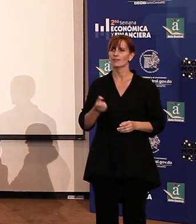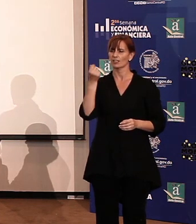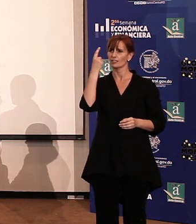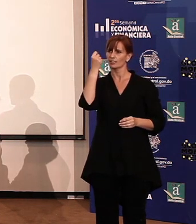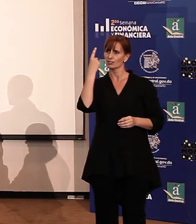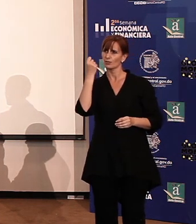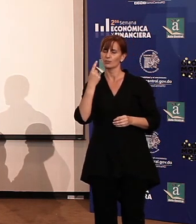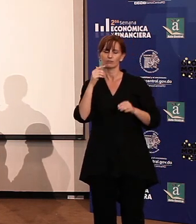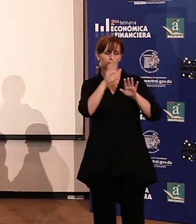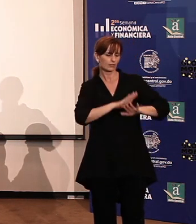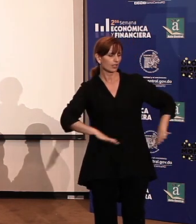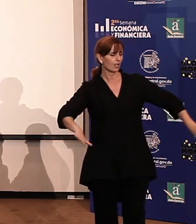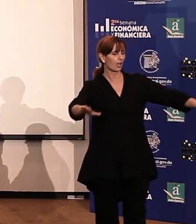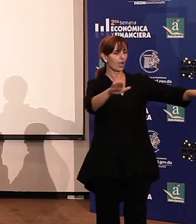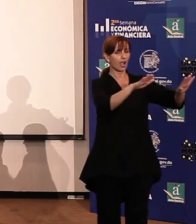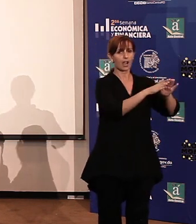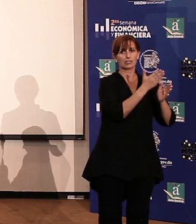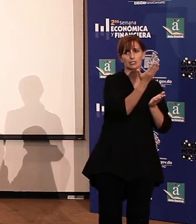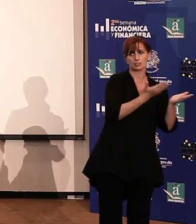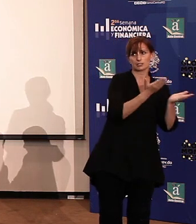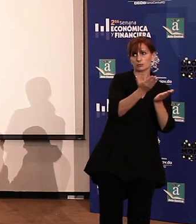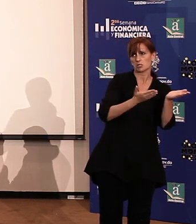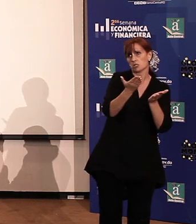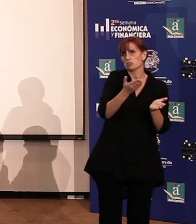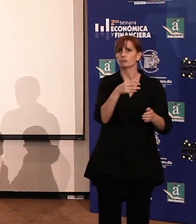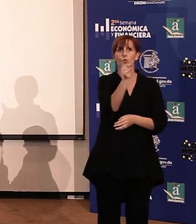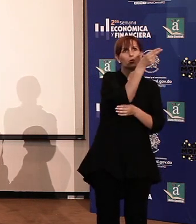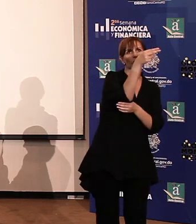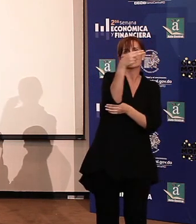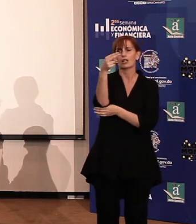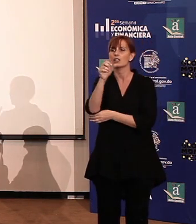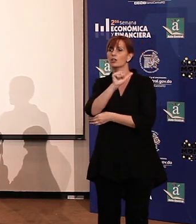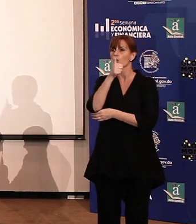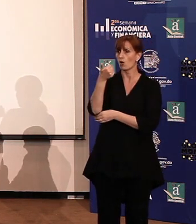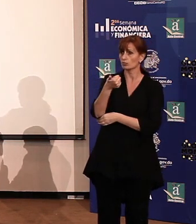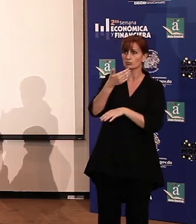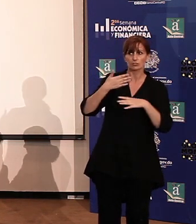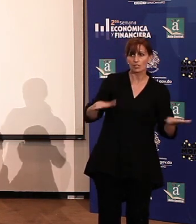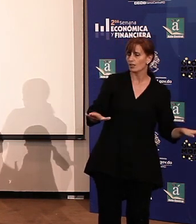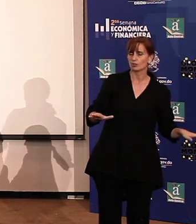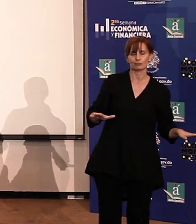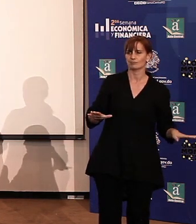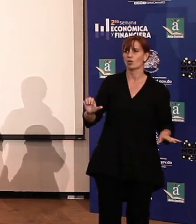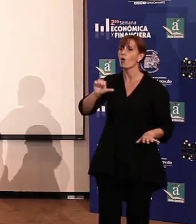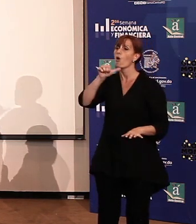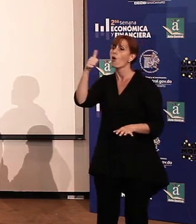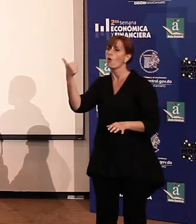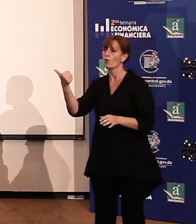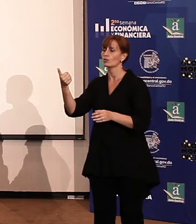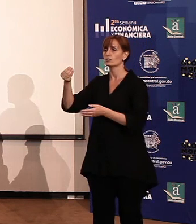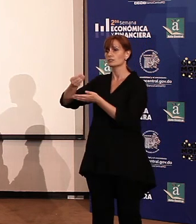las entidades del sector servicios como turismo como decía don César ya muchas entidades